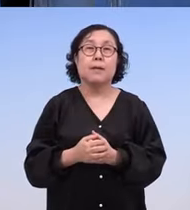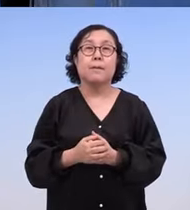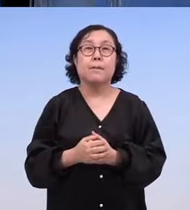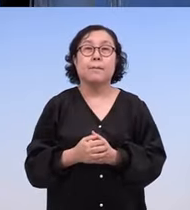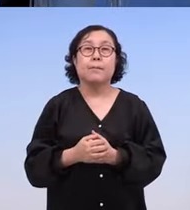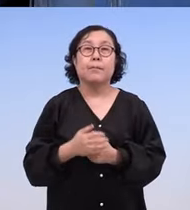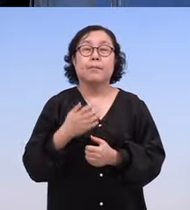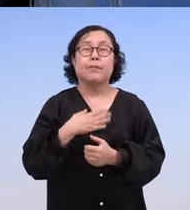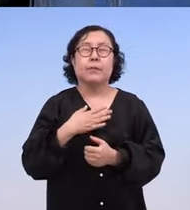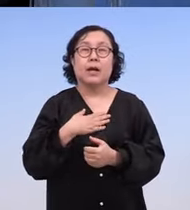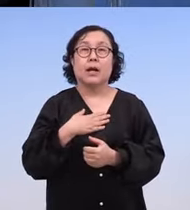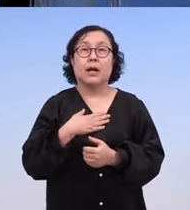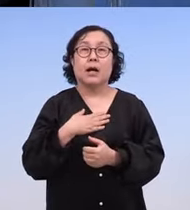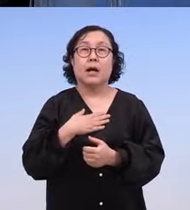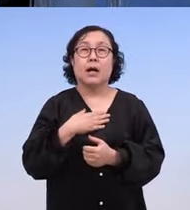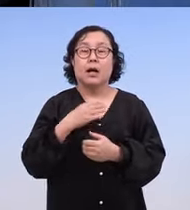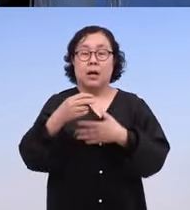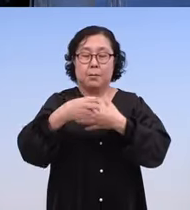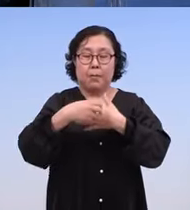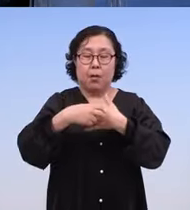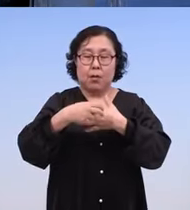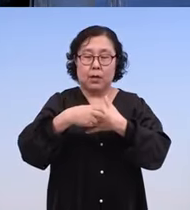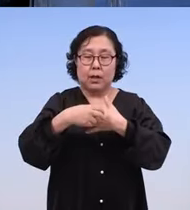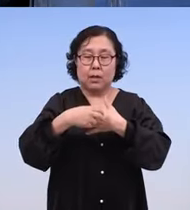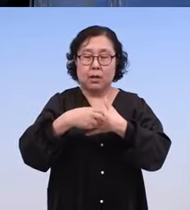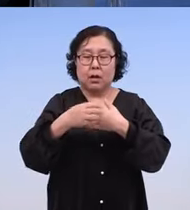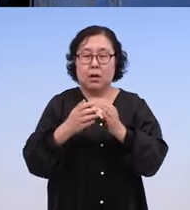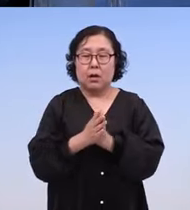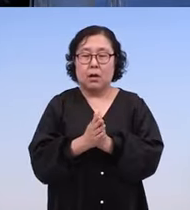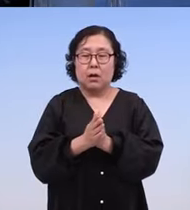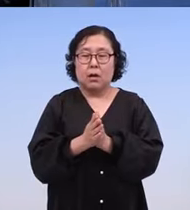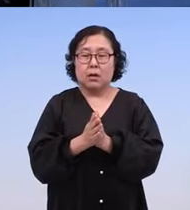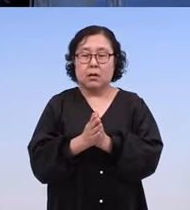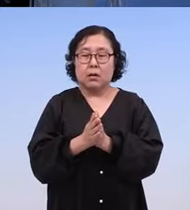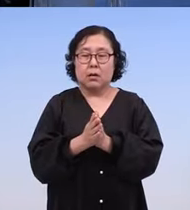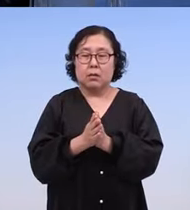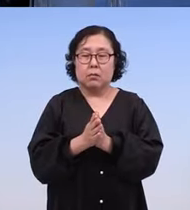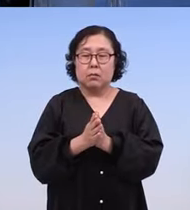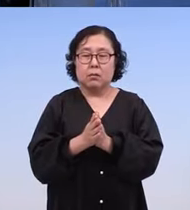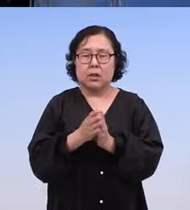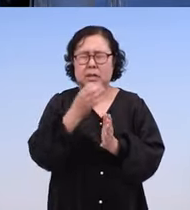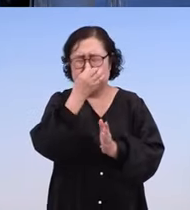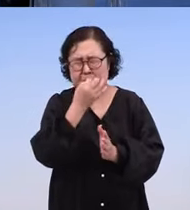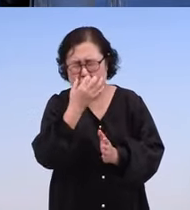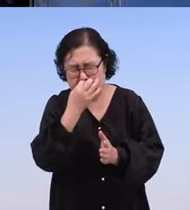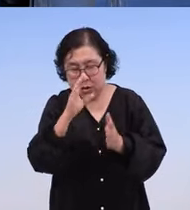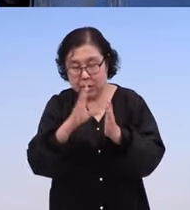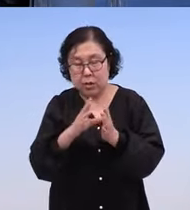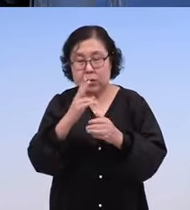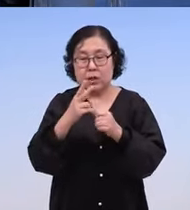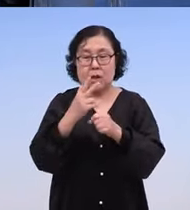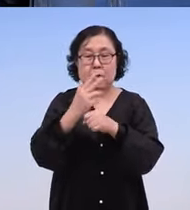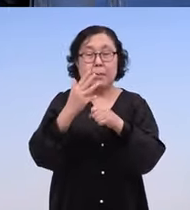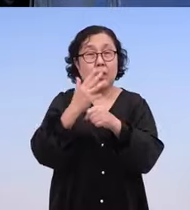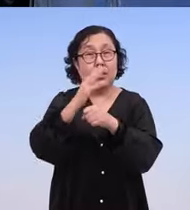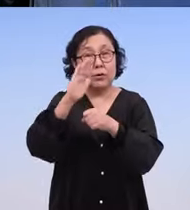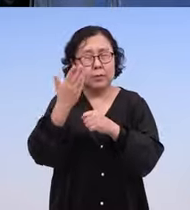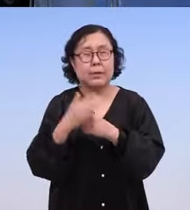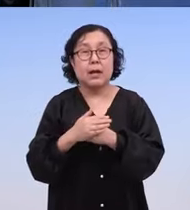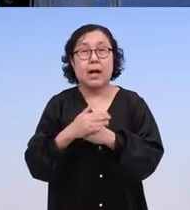감사해요. 제가 중환자실에서 사경을 헤맨 지도 벌써 7, 8년이 지나갑니다. 하나 확실한